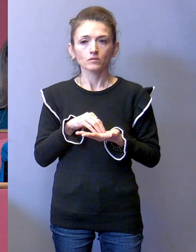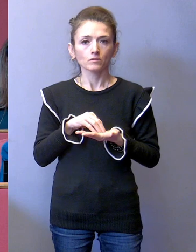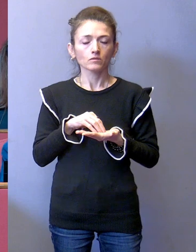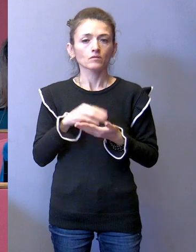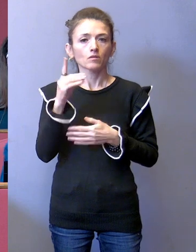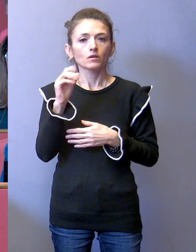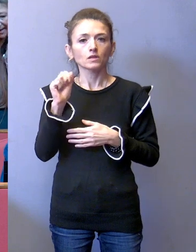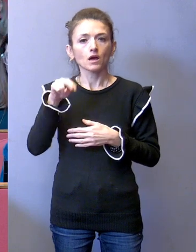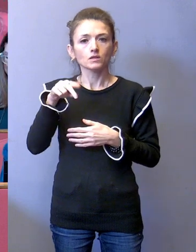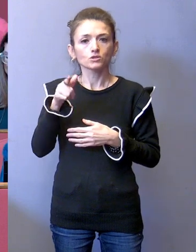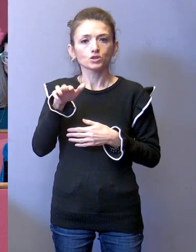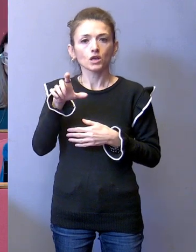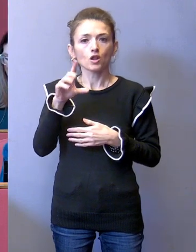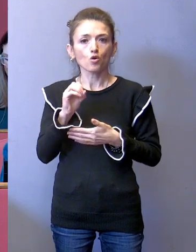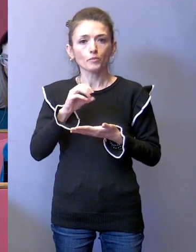D'Angelo